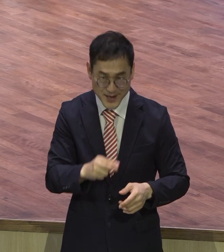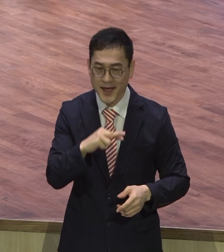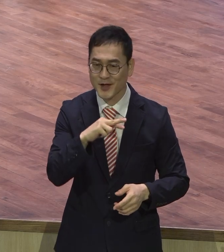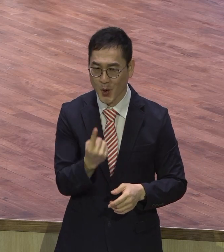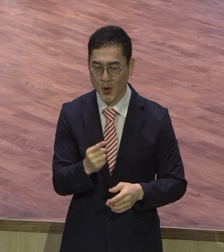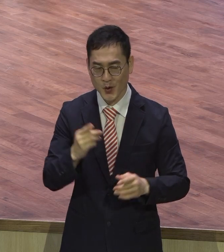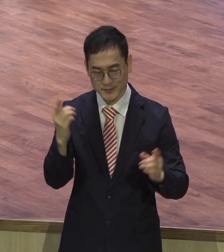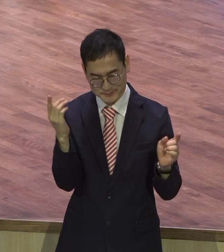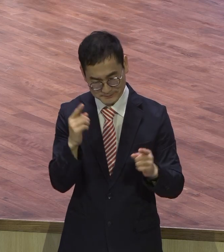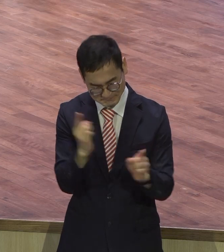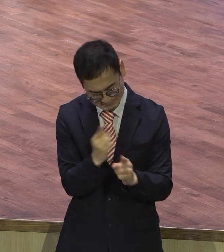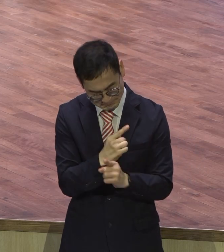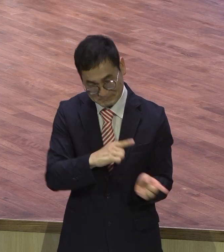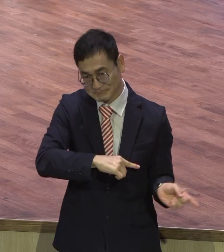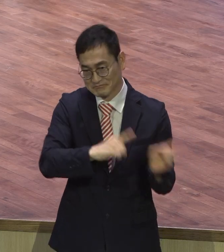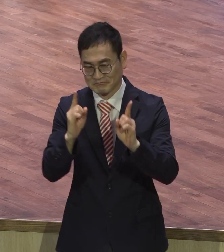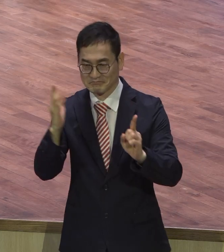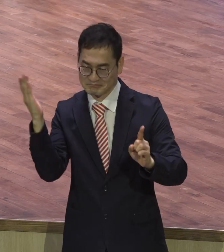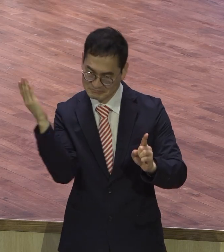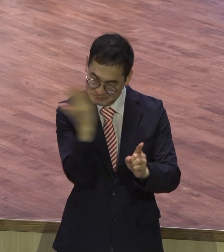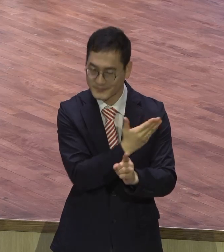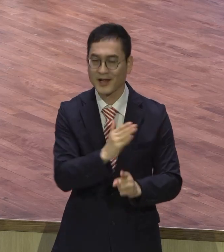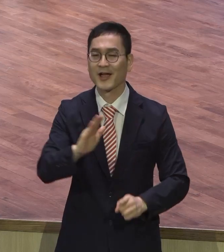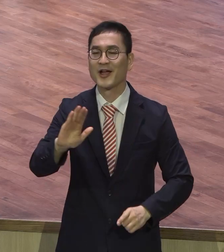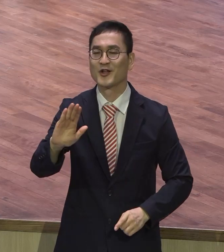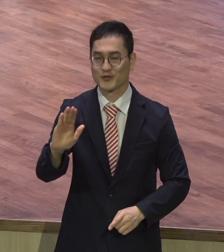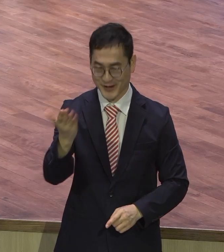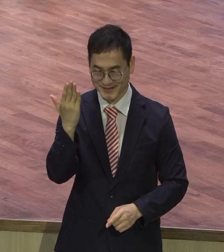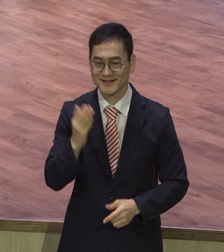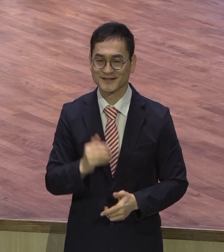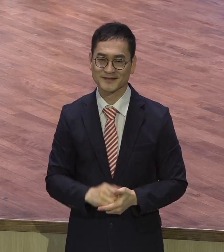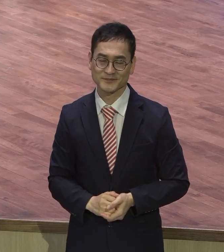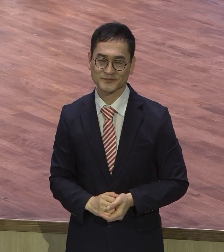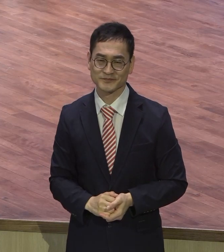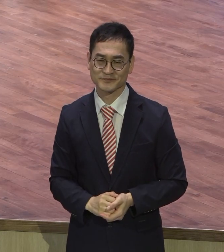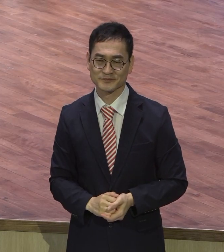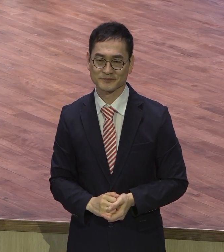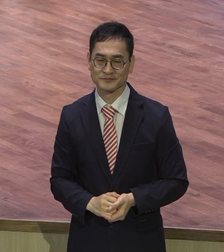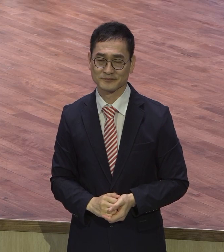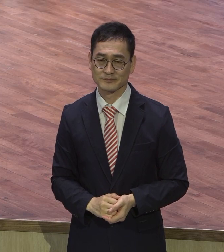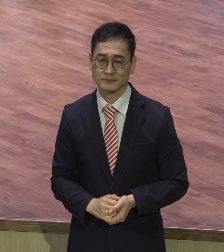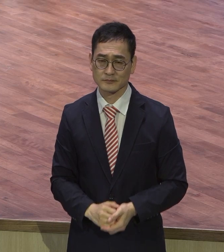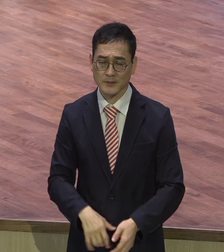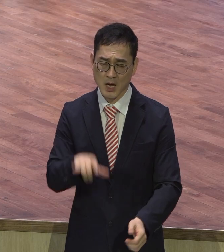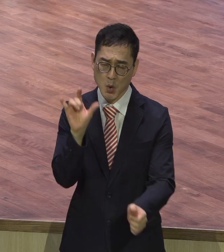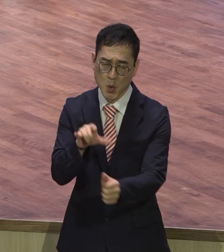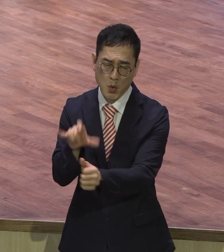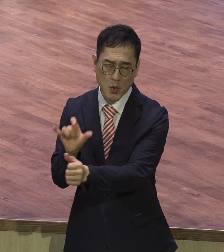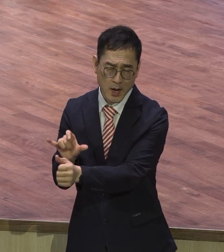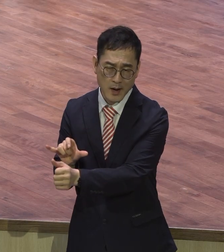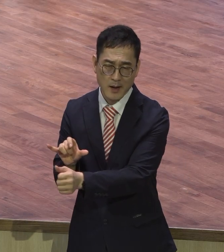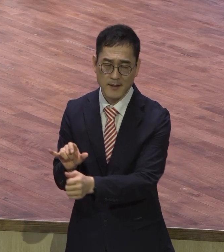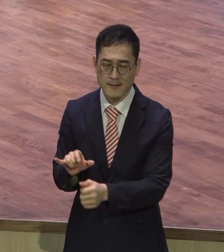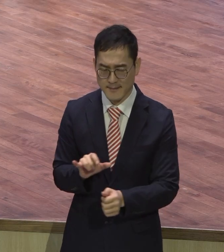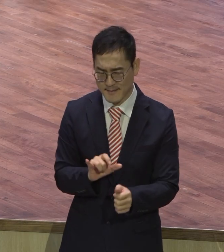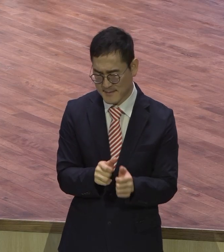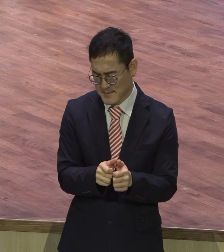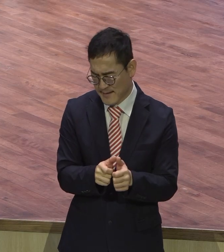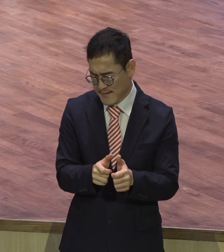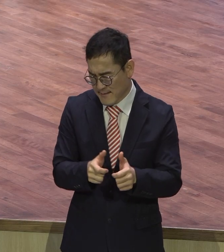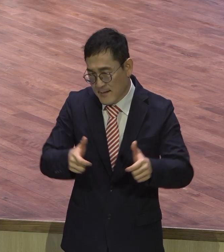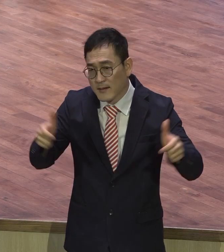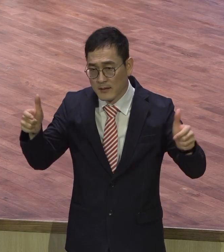받고 회복의 은혜를 체험하게 된다라는 것입니다. 지금 코로나19 재확산으로 인해 가지고